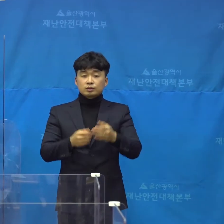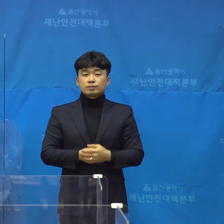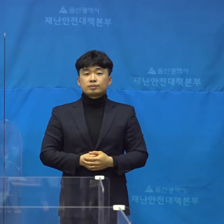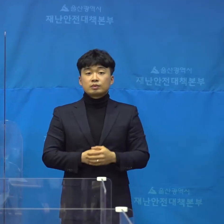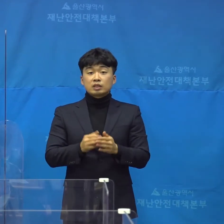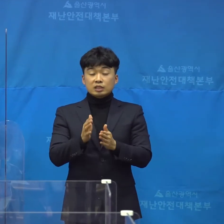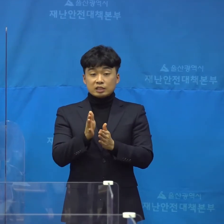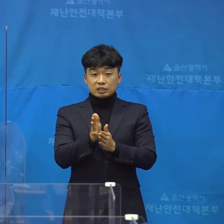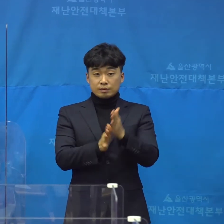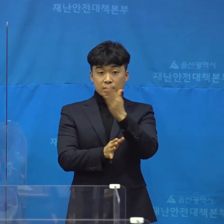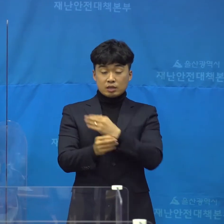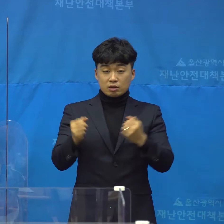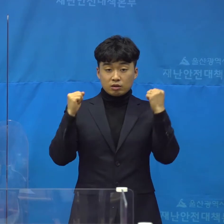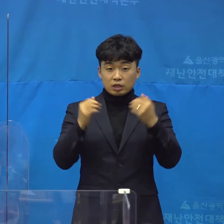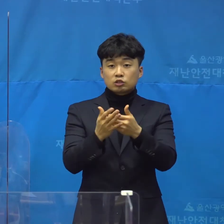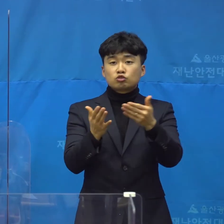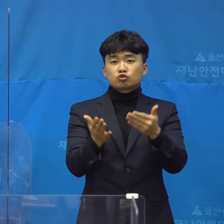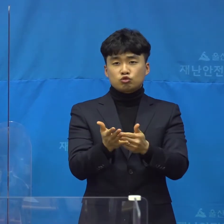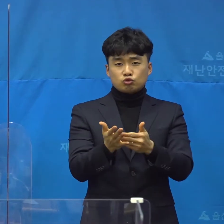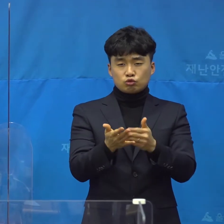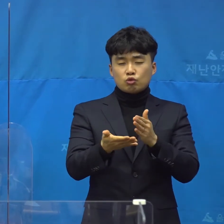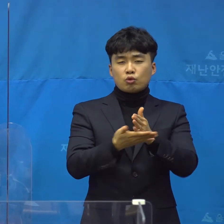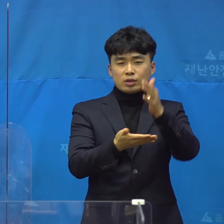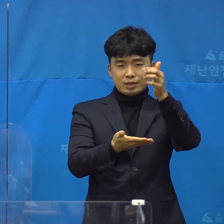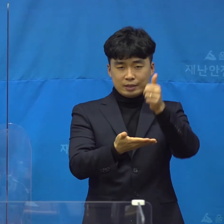여태익 감염병관리과장님께서 발표하시겠습니다.